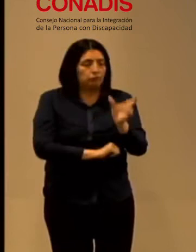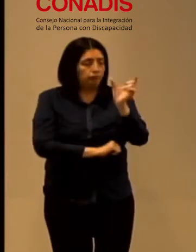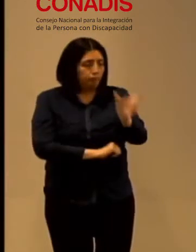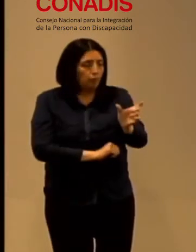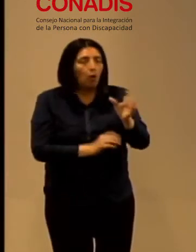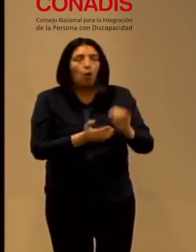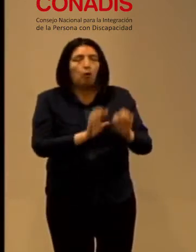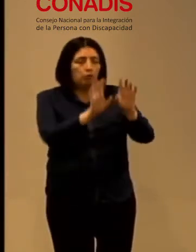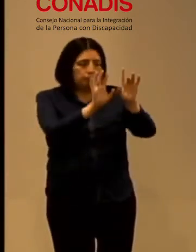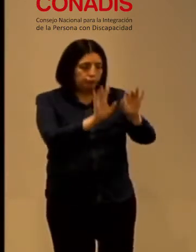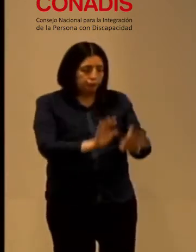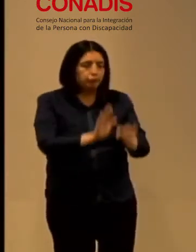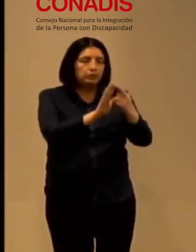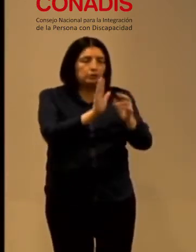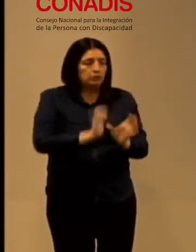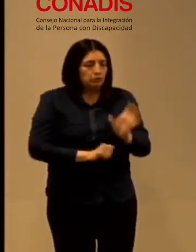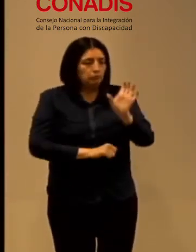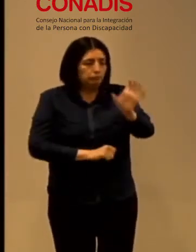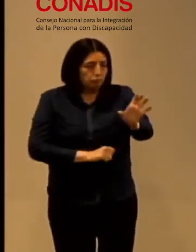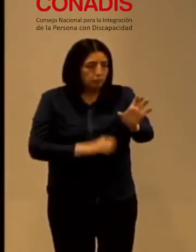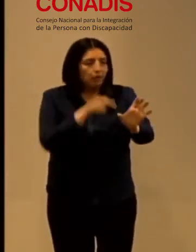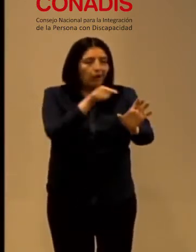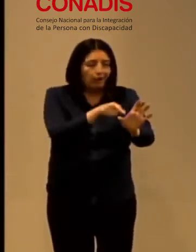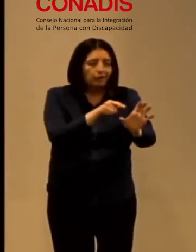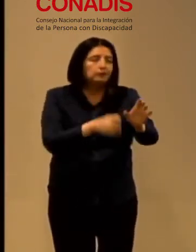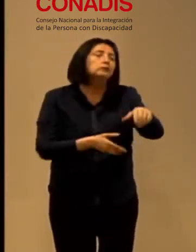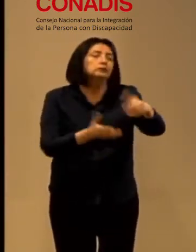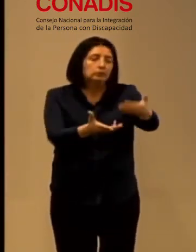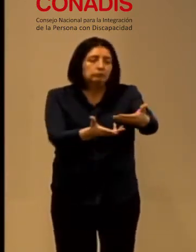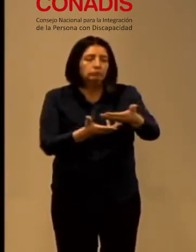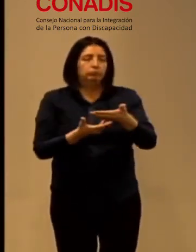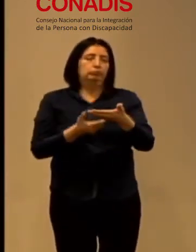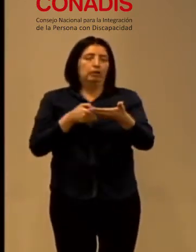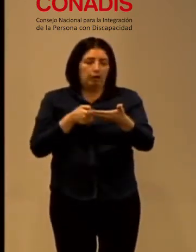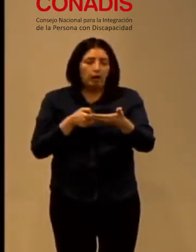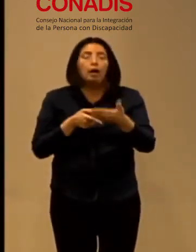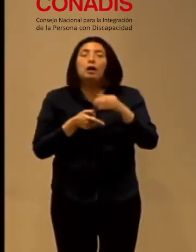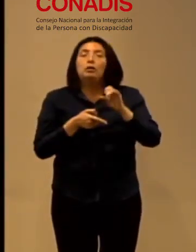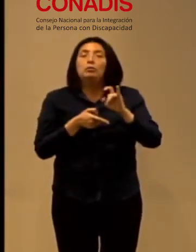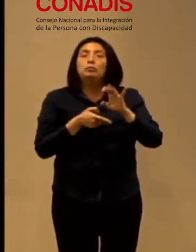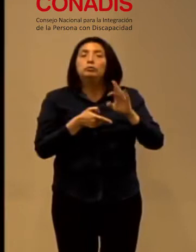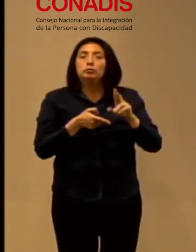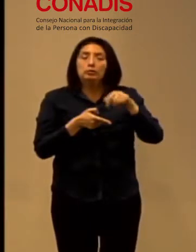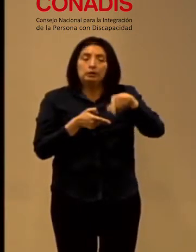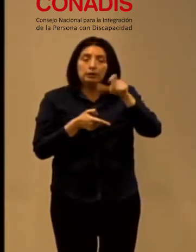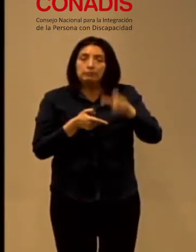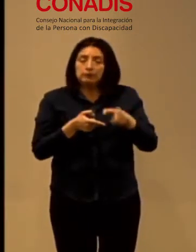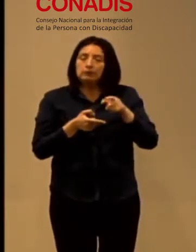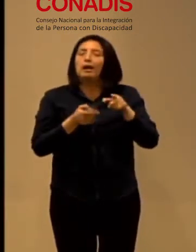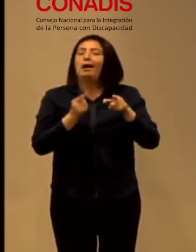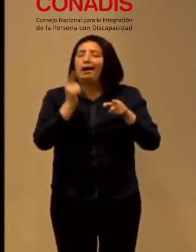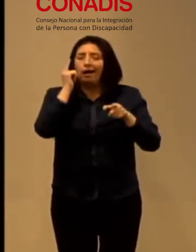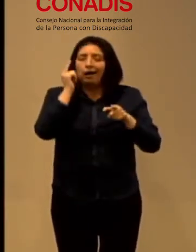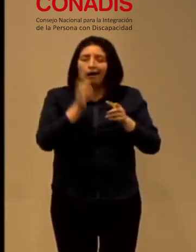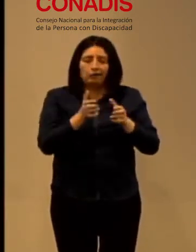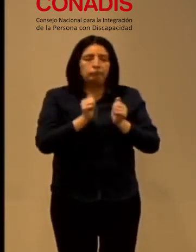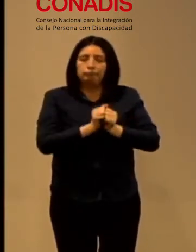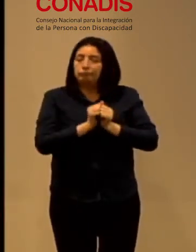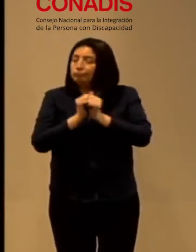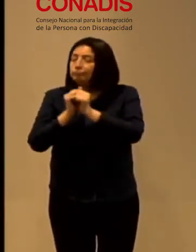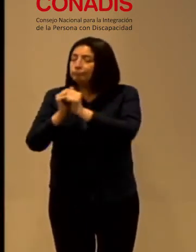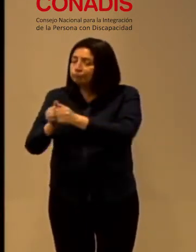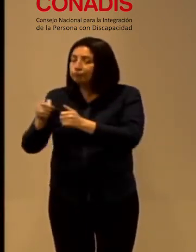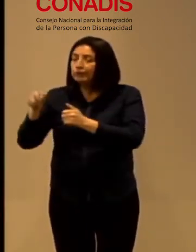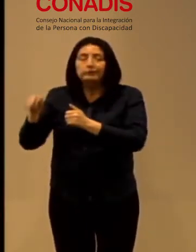resolución, ¿no? Entonces, con esta información, las UCOR, que son quienes tienen al personal que les hace acompañamiento,